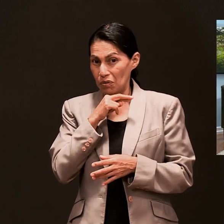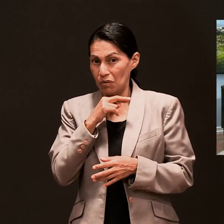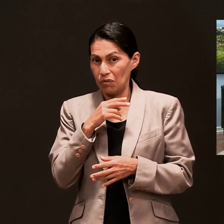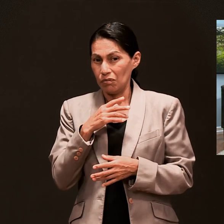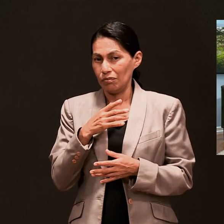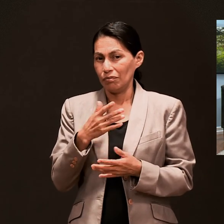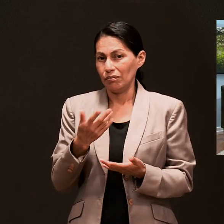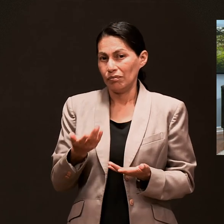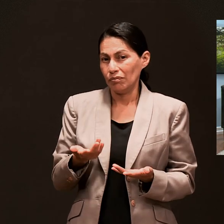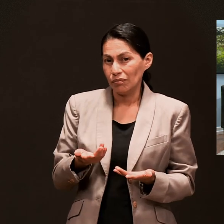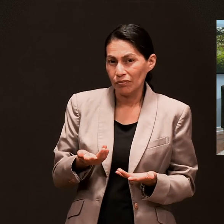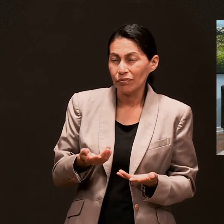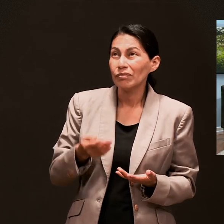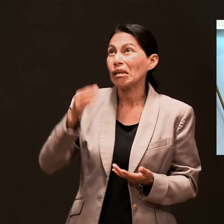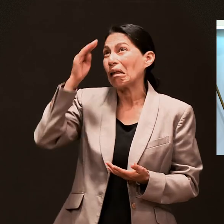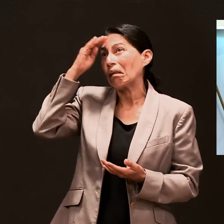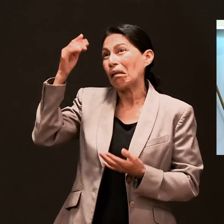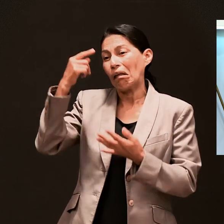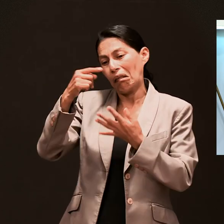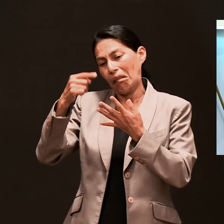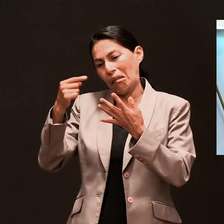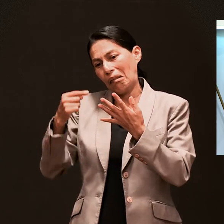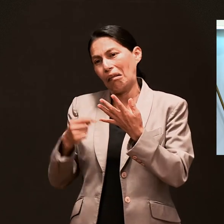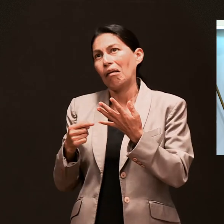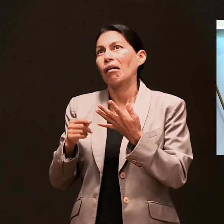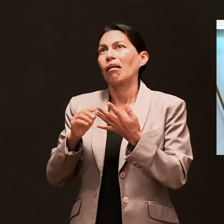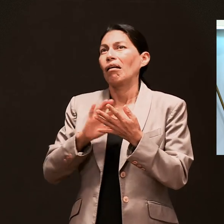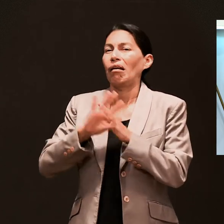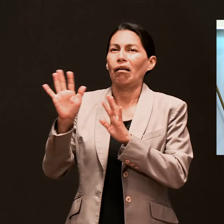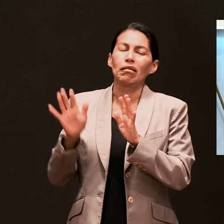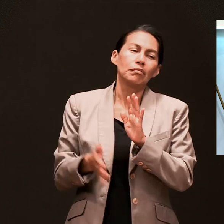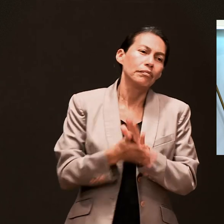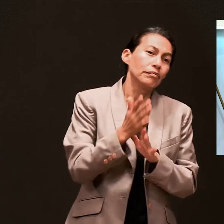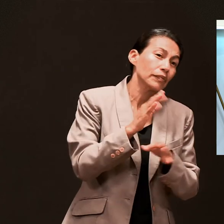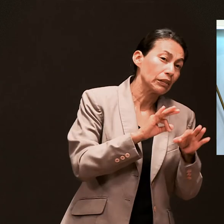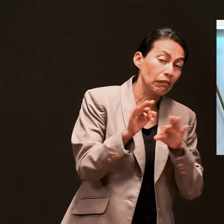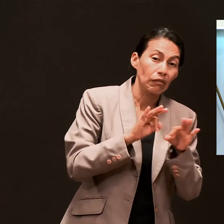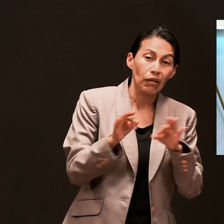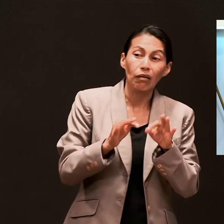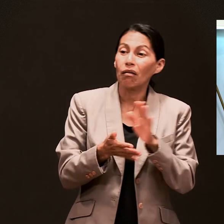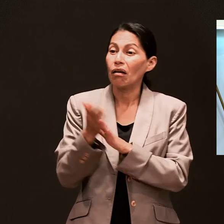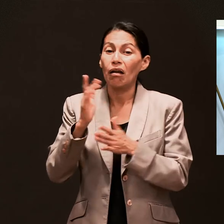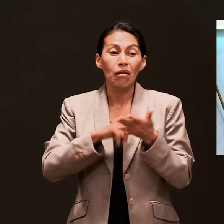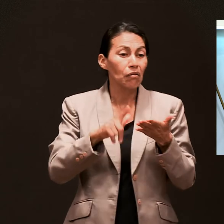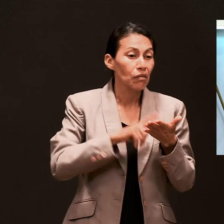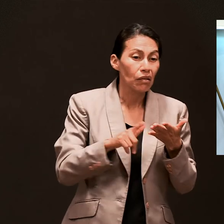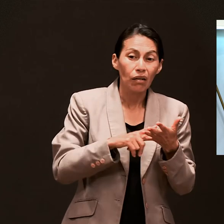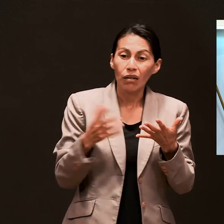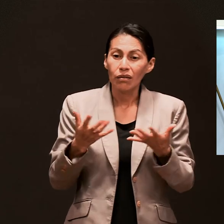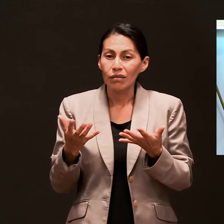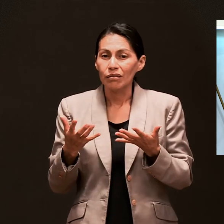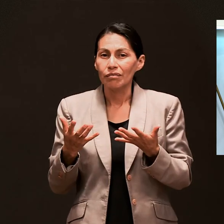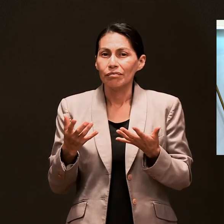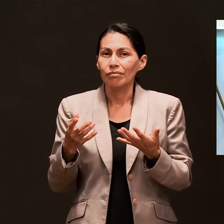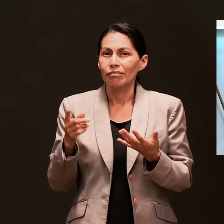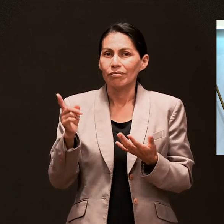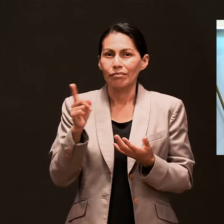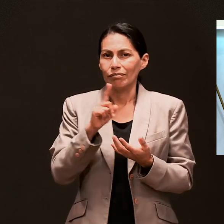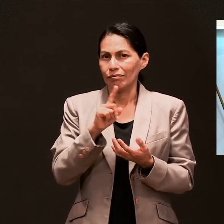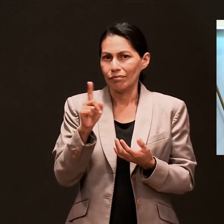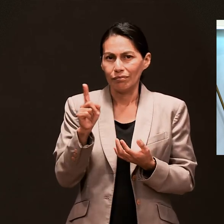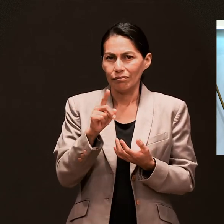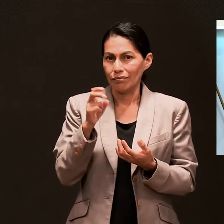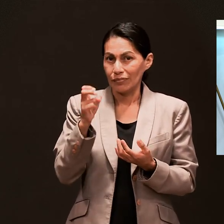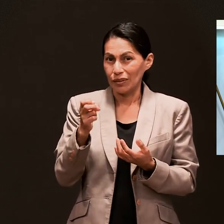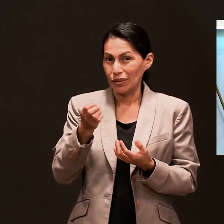problemas con una oración Señor tal tal me voy al trabajo me voy al quehacer